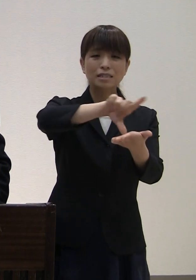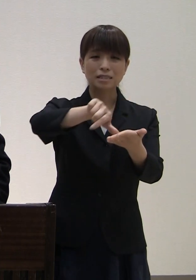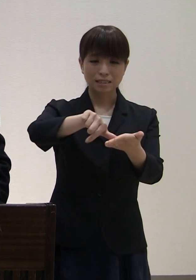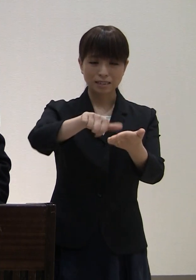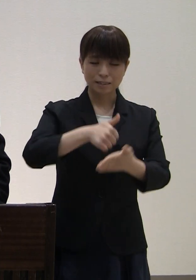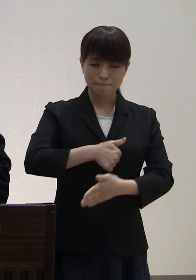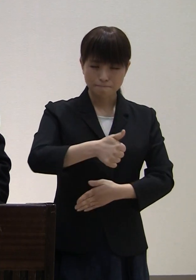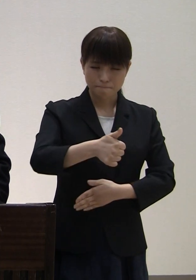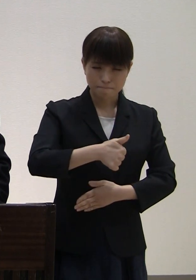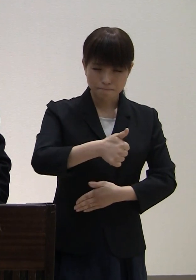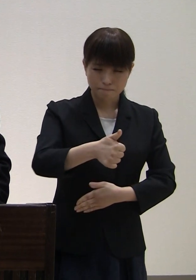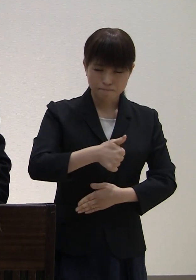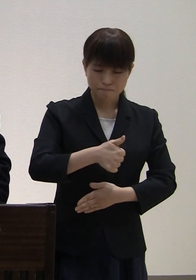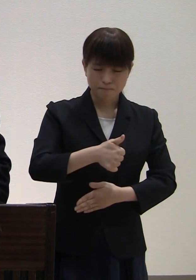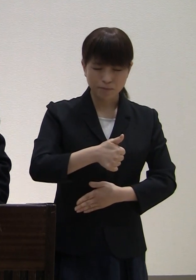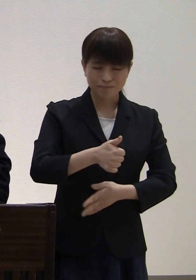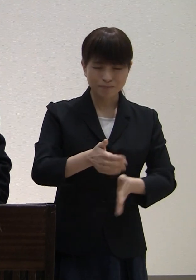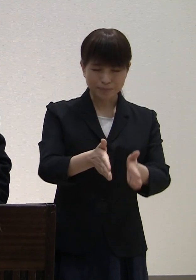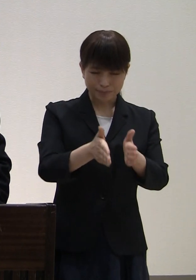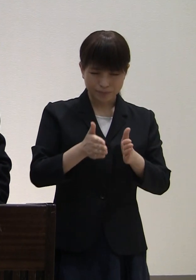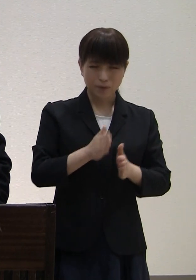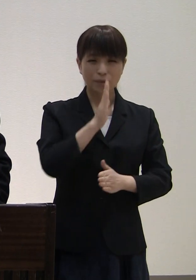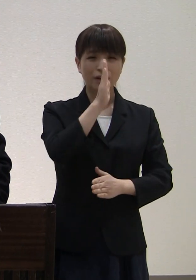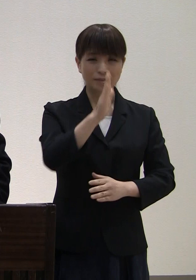などのお願いでございます。